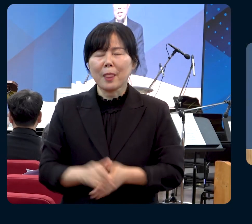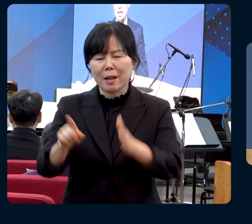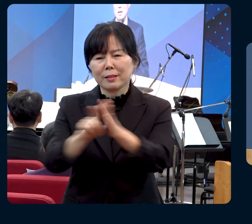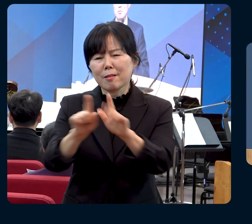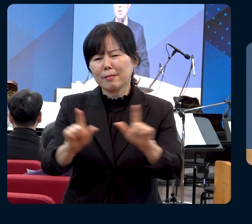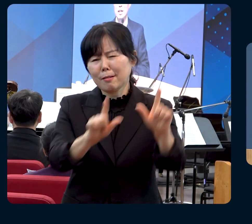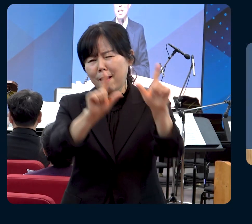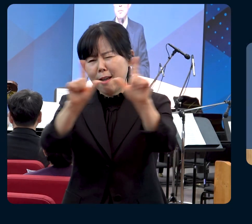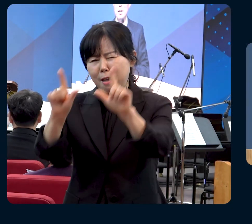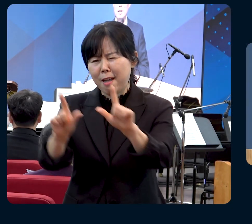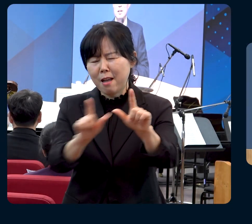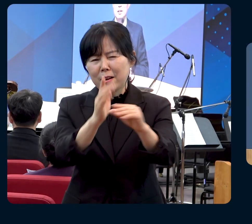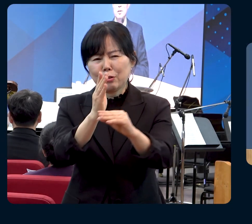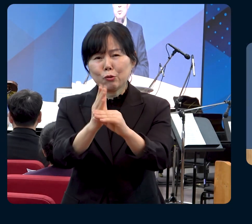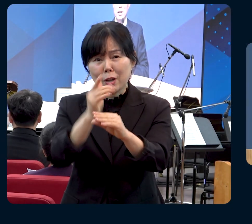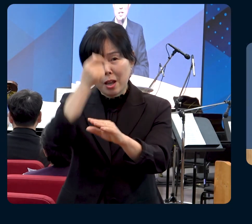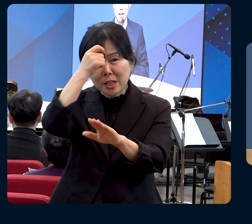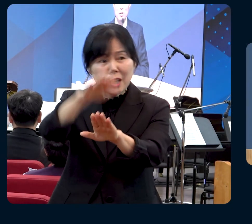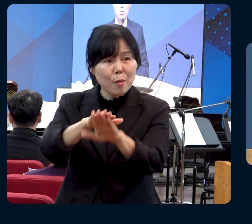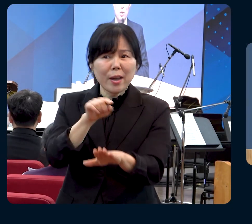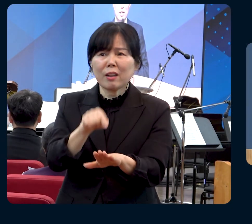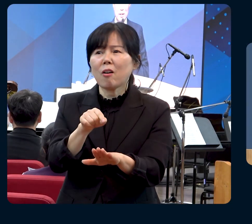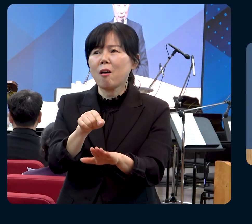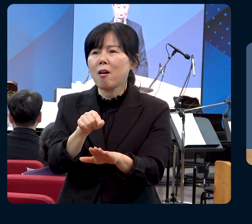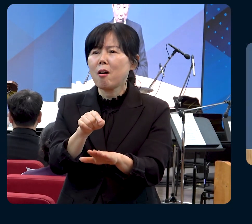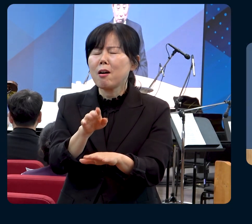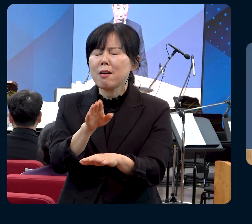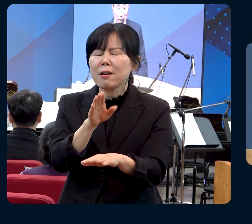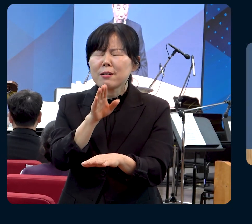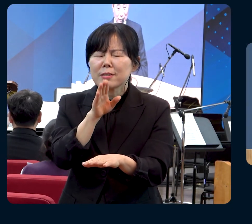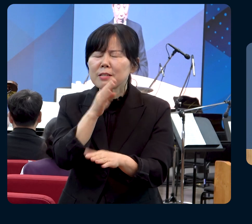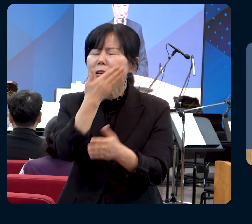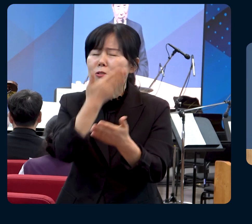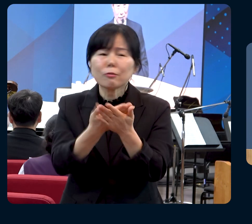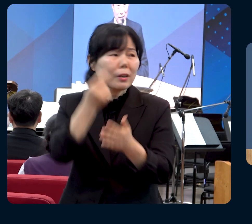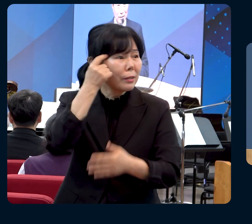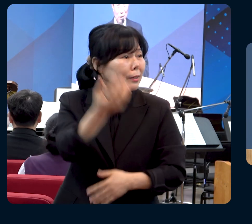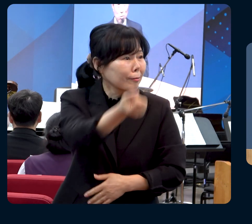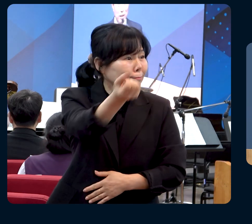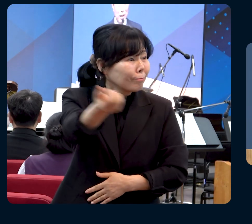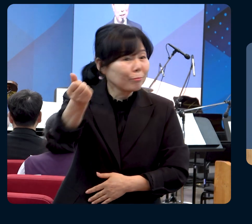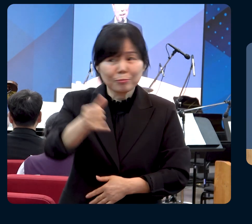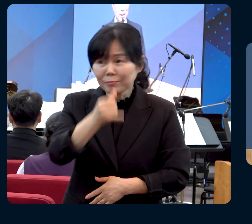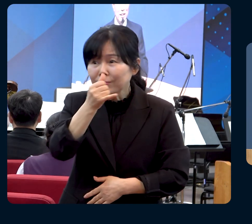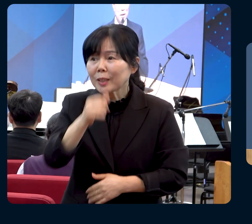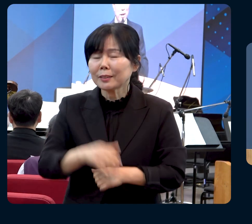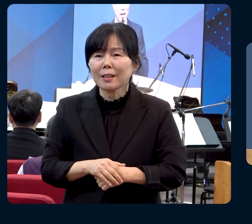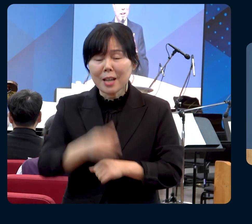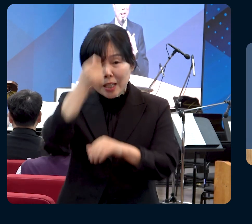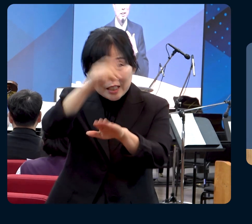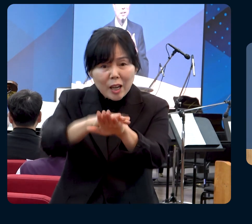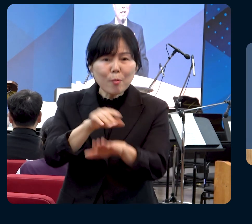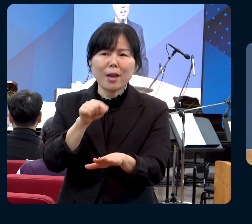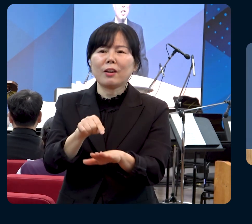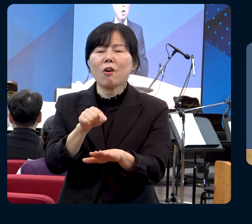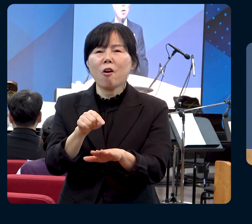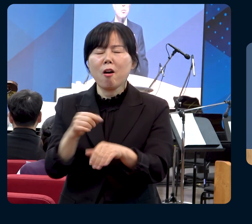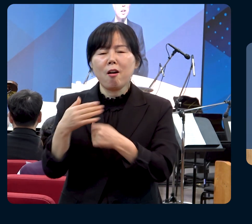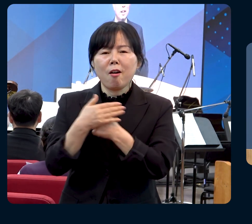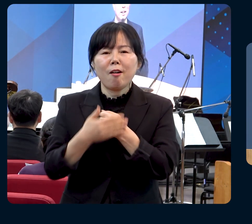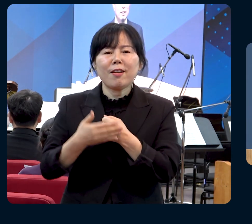신앙생활하면서 참 우리가 예배를 굉장히 중요하게 생각합니다. 우리에게는 예배에 대한